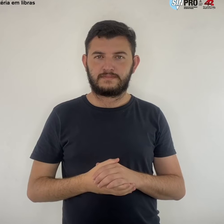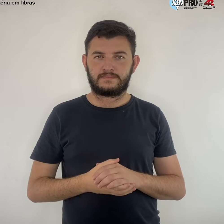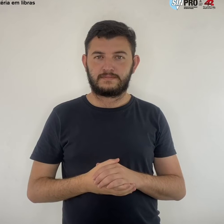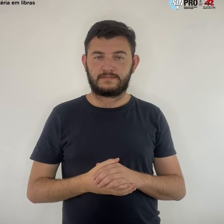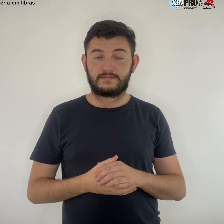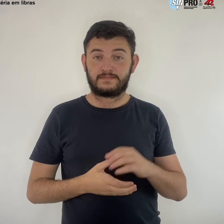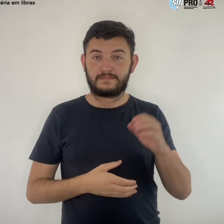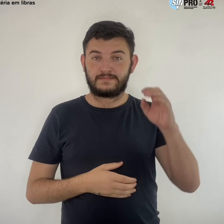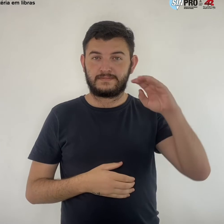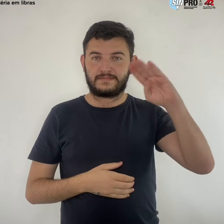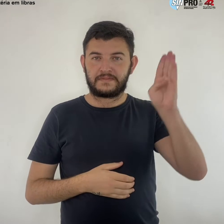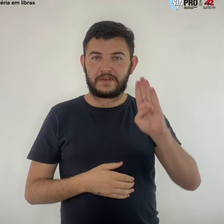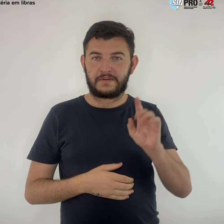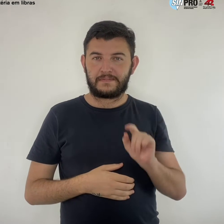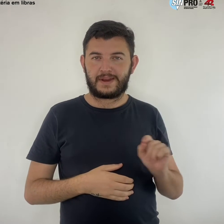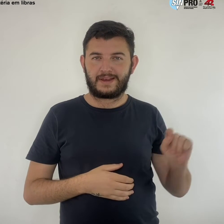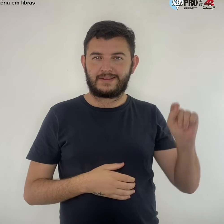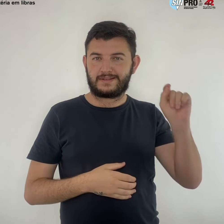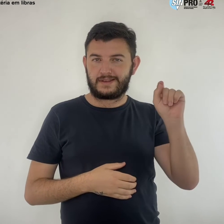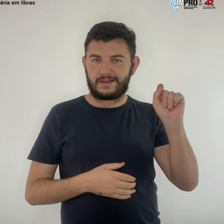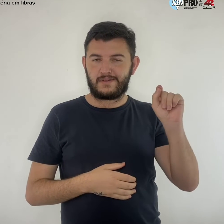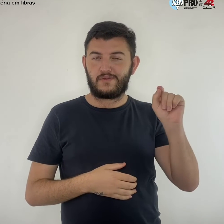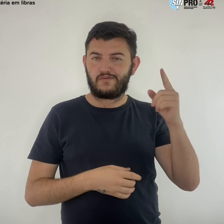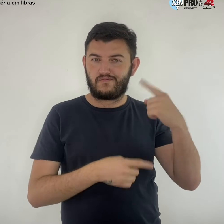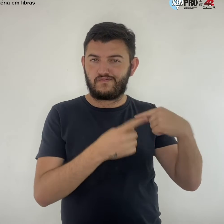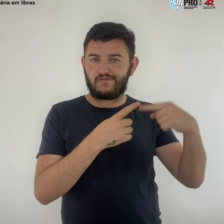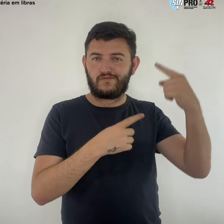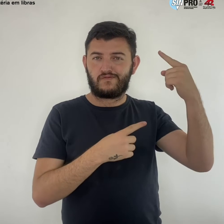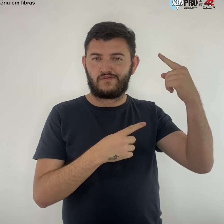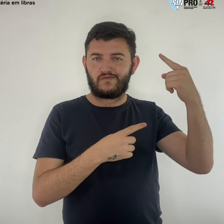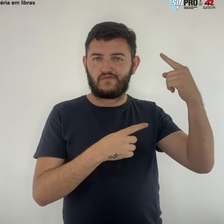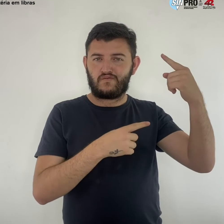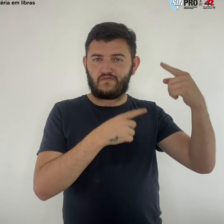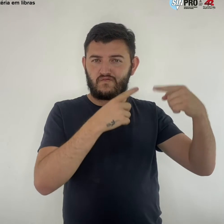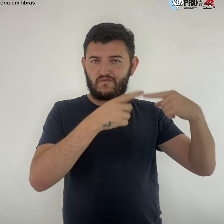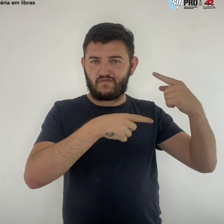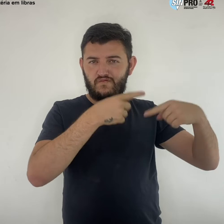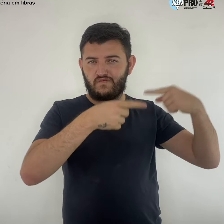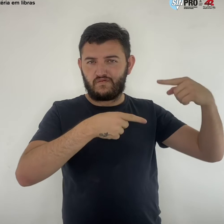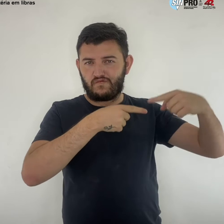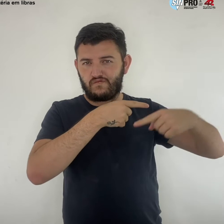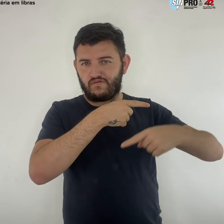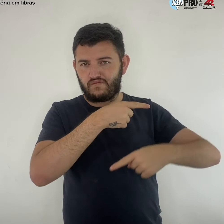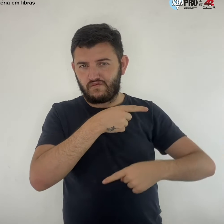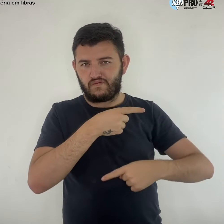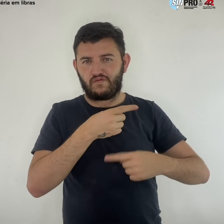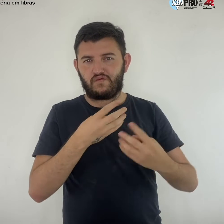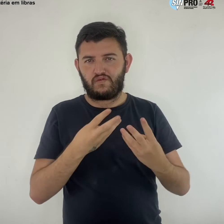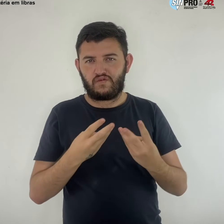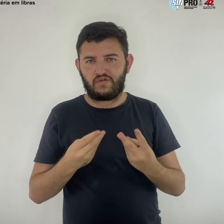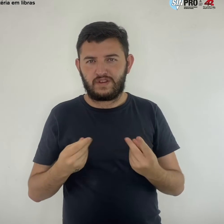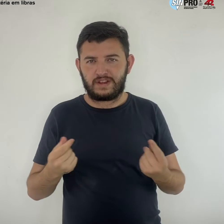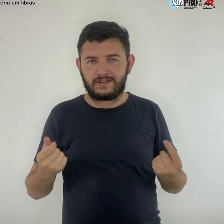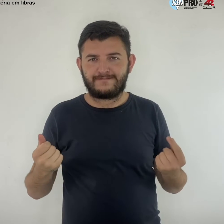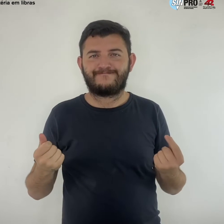Brasil, da fartura à miséria. No supermercado, os preços dos alimentos